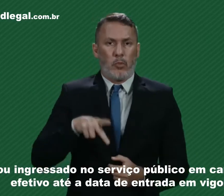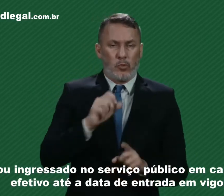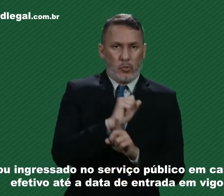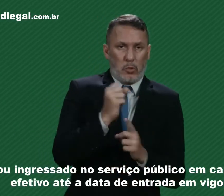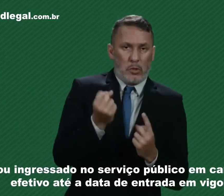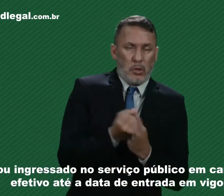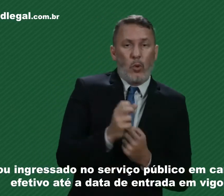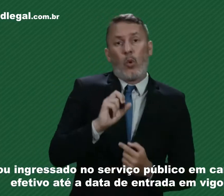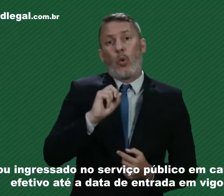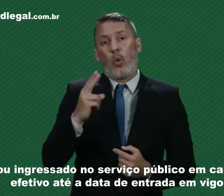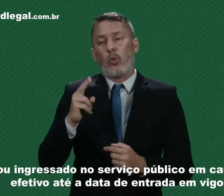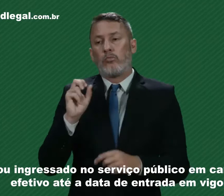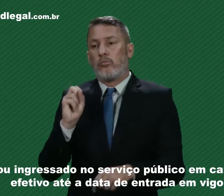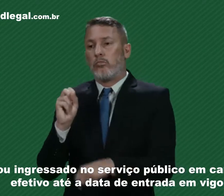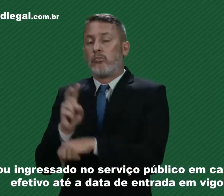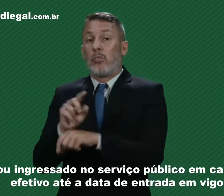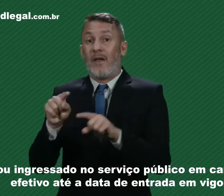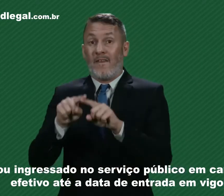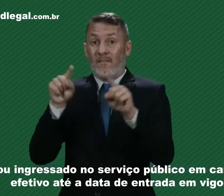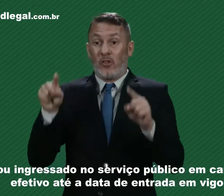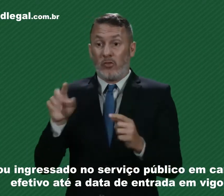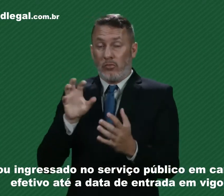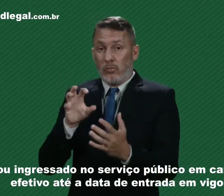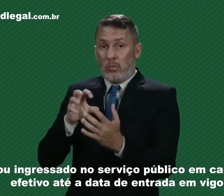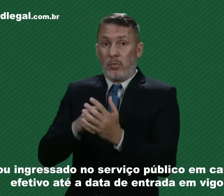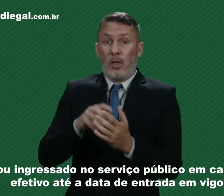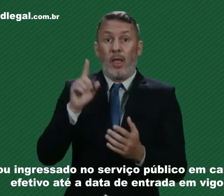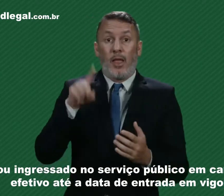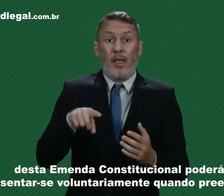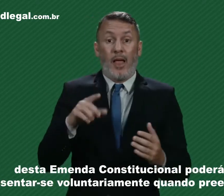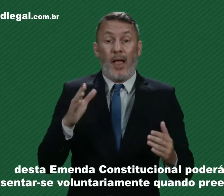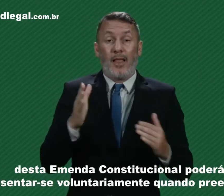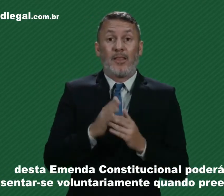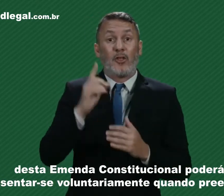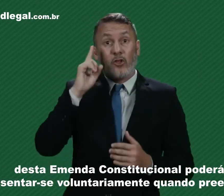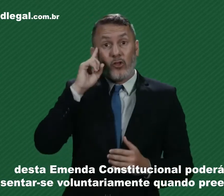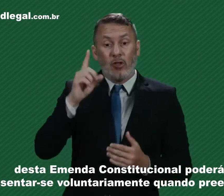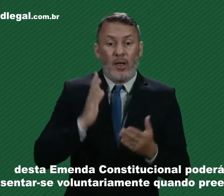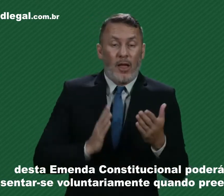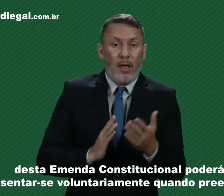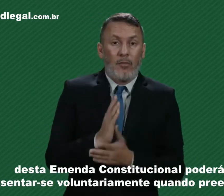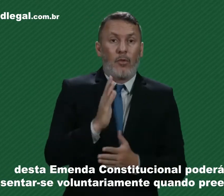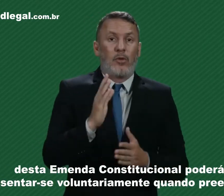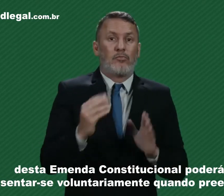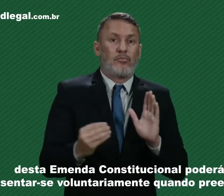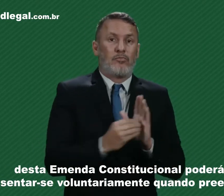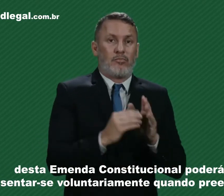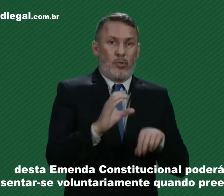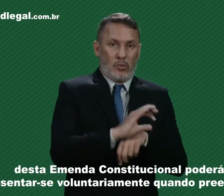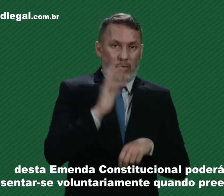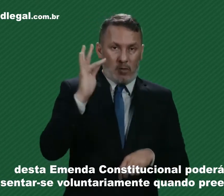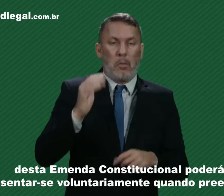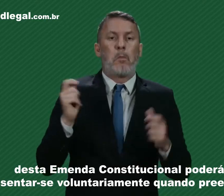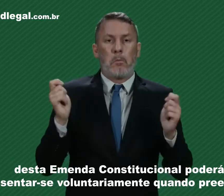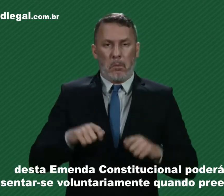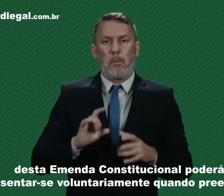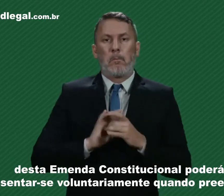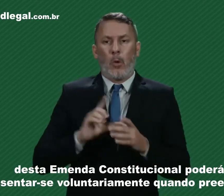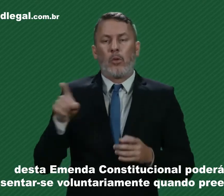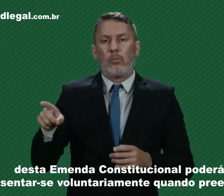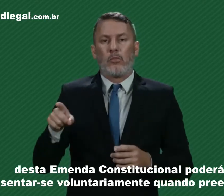ingressado no serviço público em cargo efetivo até a data de entrada em vigor desta emenda constitucional poderá